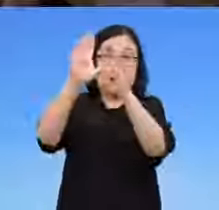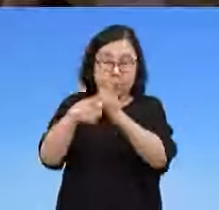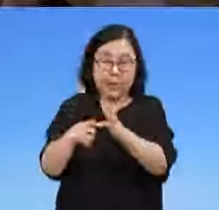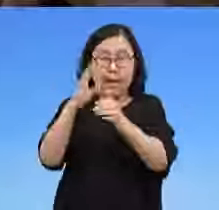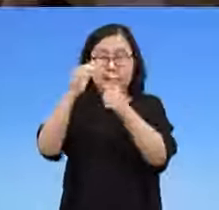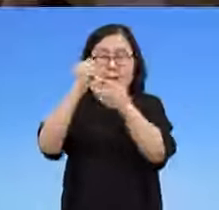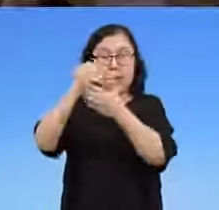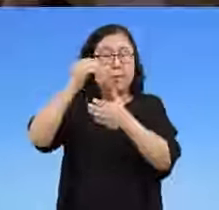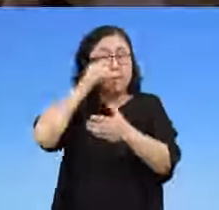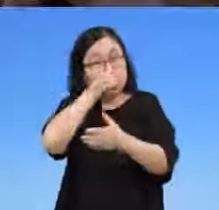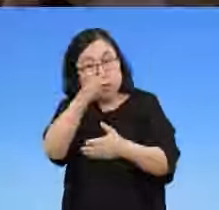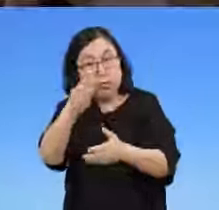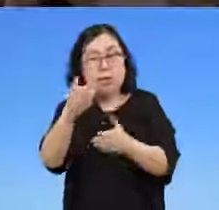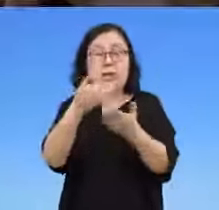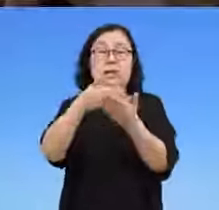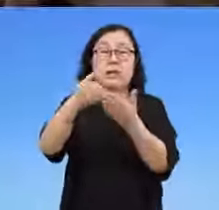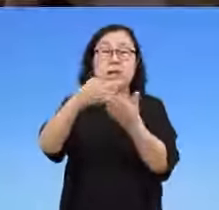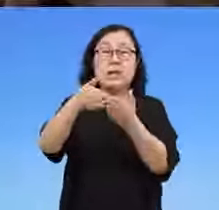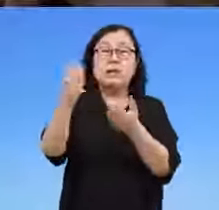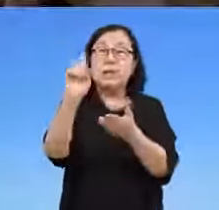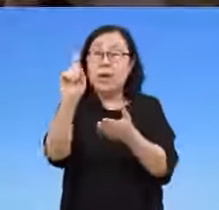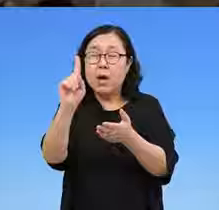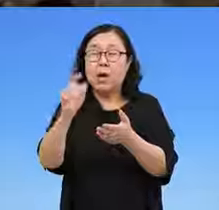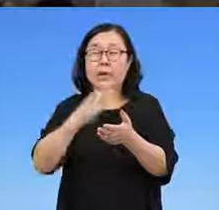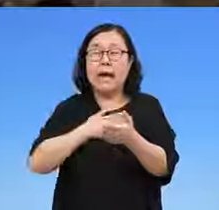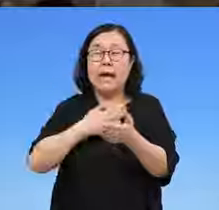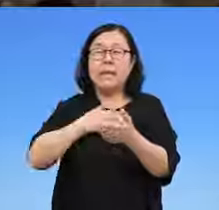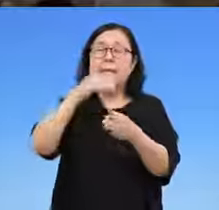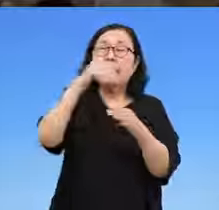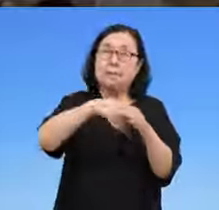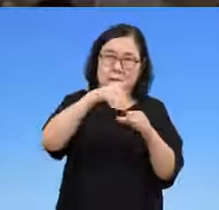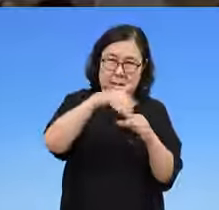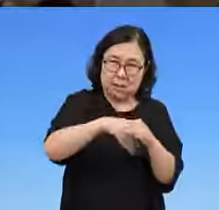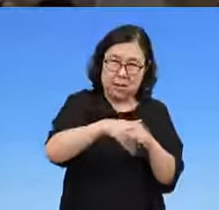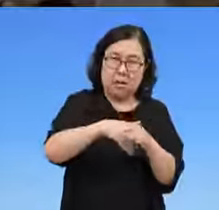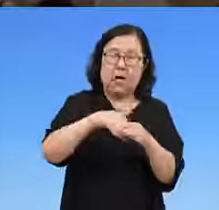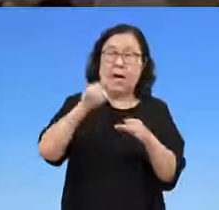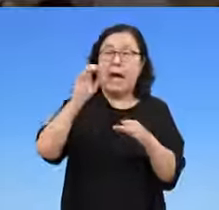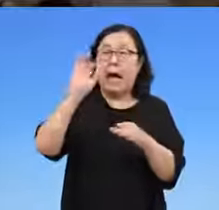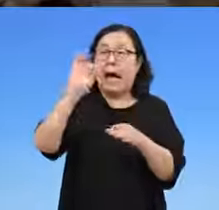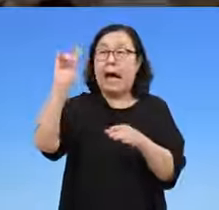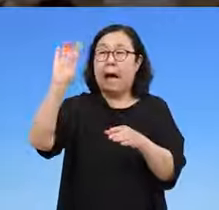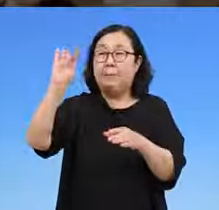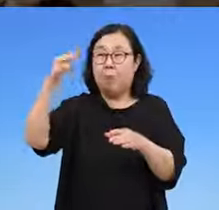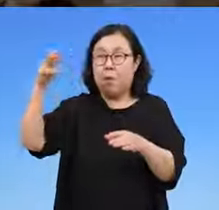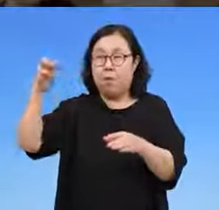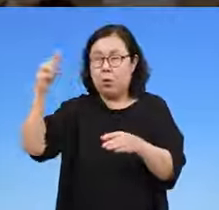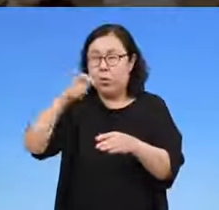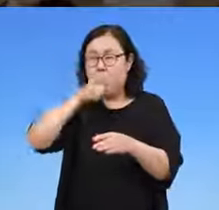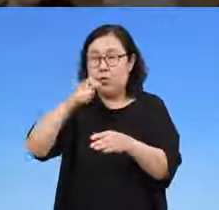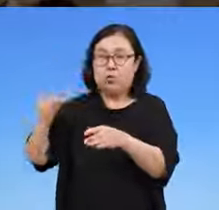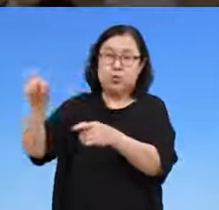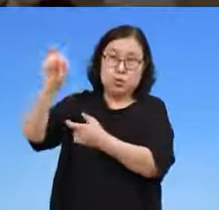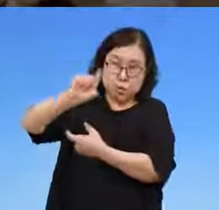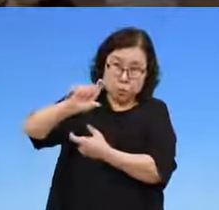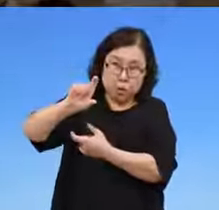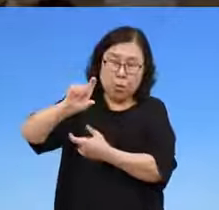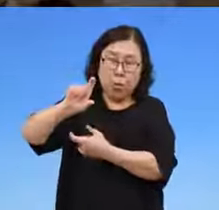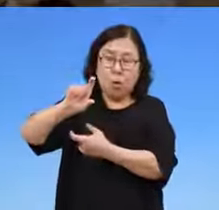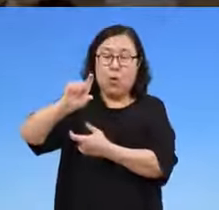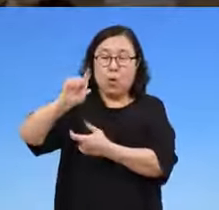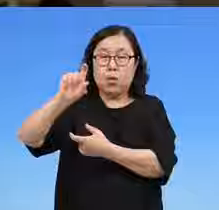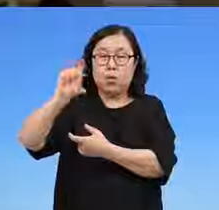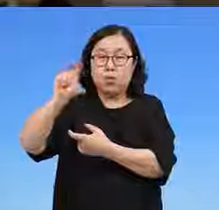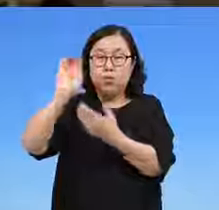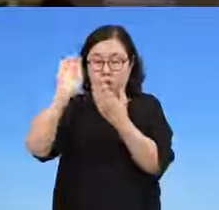때 하나님이 보여주신 그림이 뭡니까? 나는 심었고 아볼로는 물을 주고 그렇게 해야